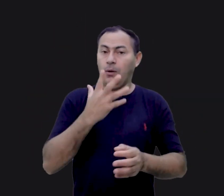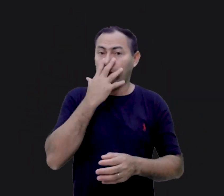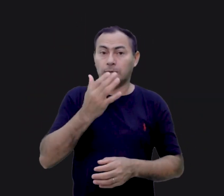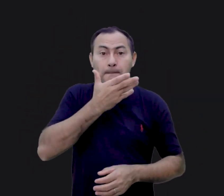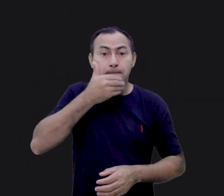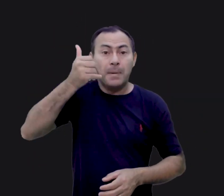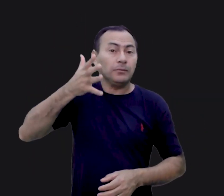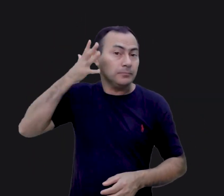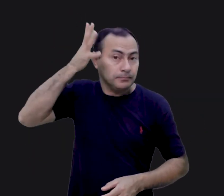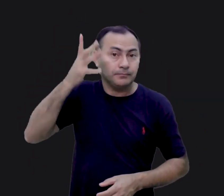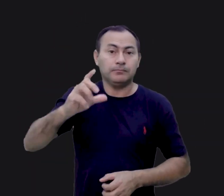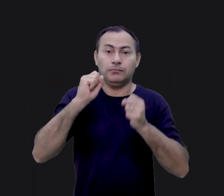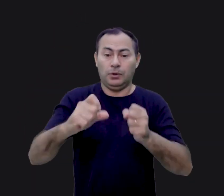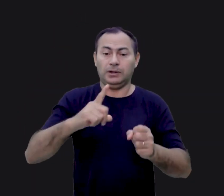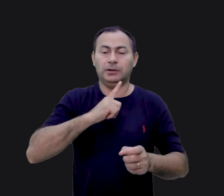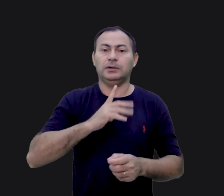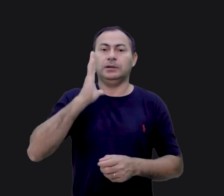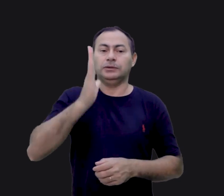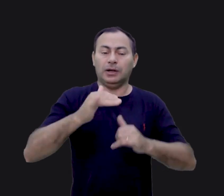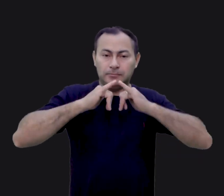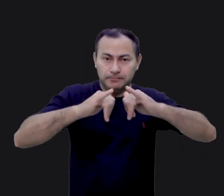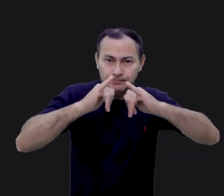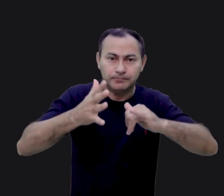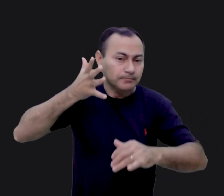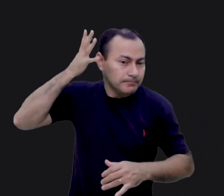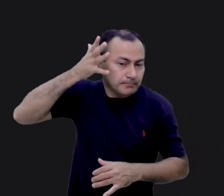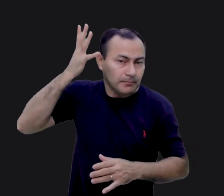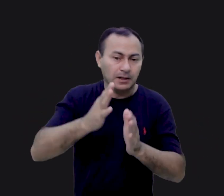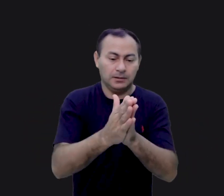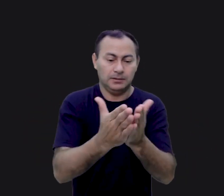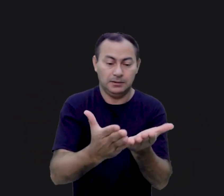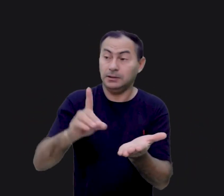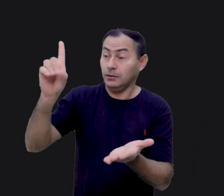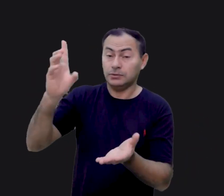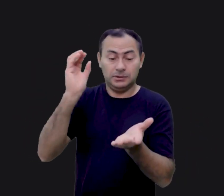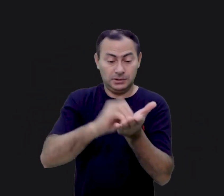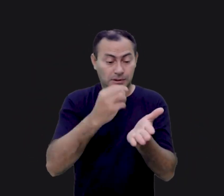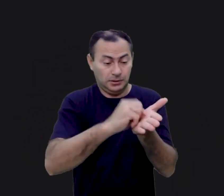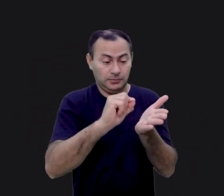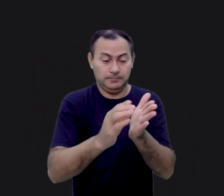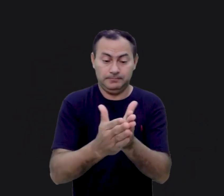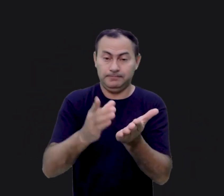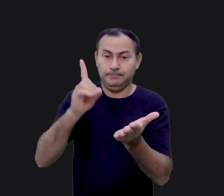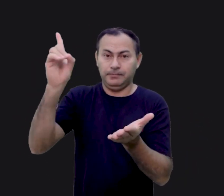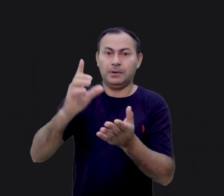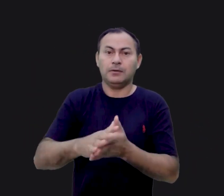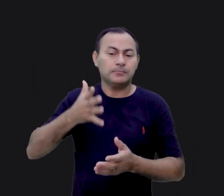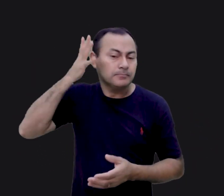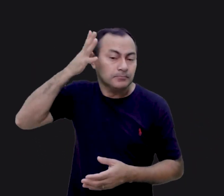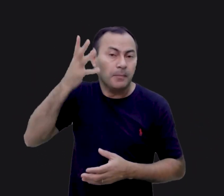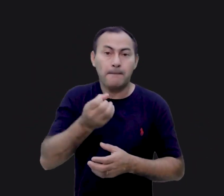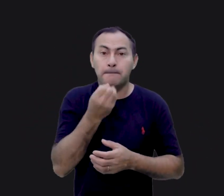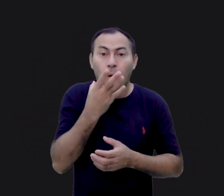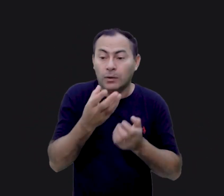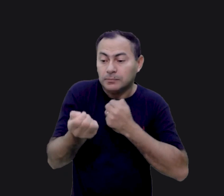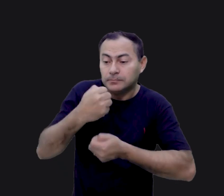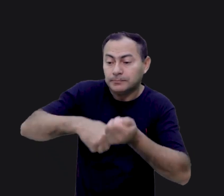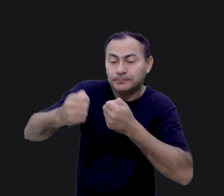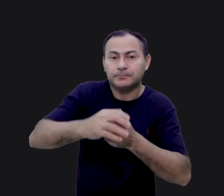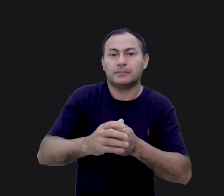que os melhores sermões que poderiam existir já foram pregados e estão nas escrituras os Pregadores de hoje variam um bom negócio se